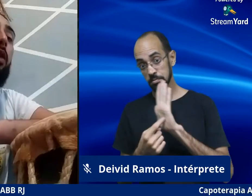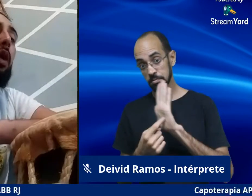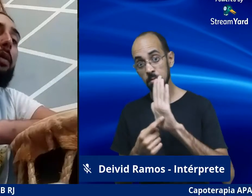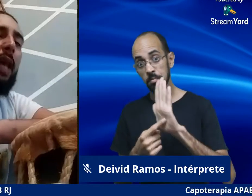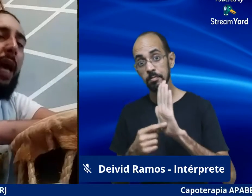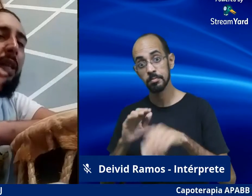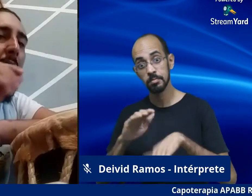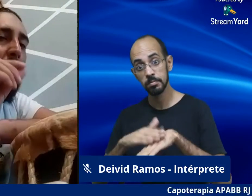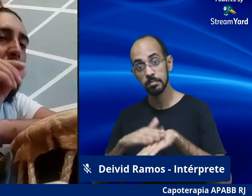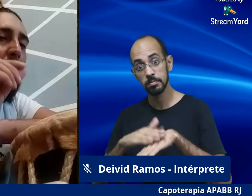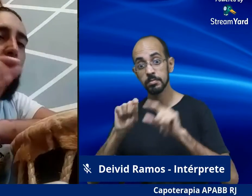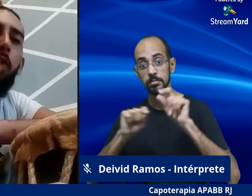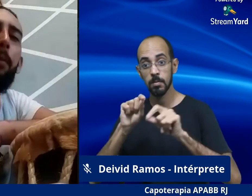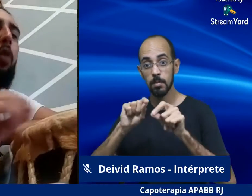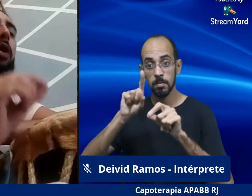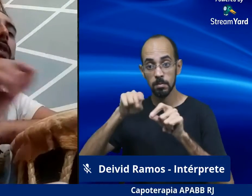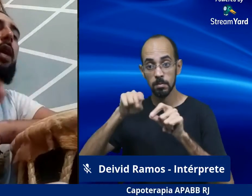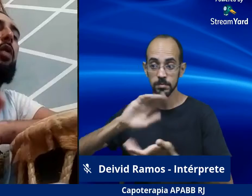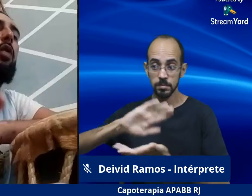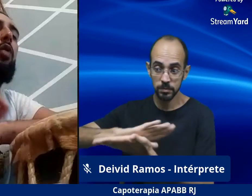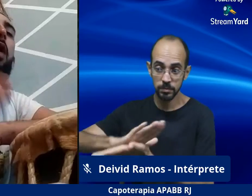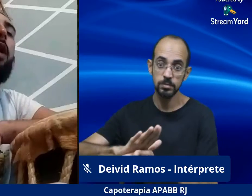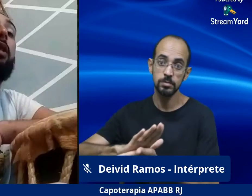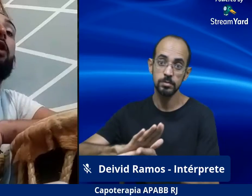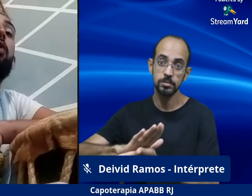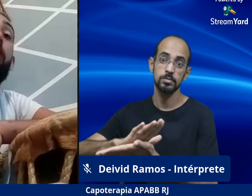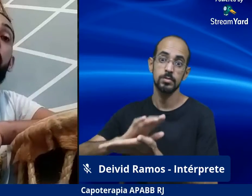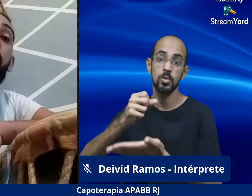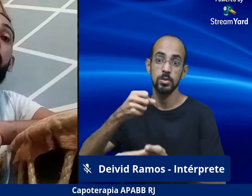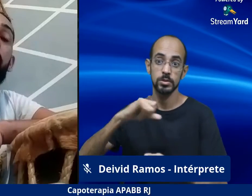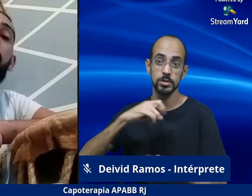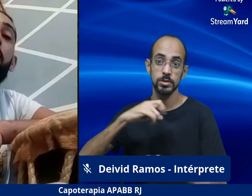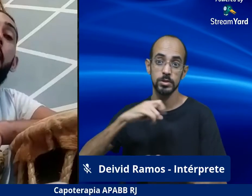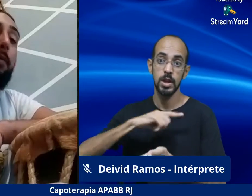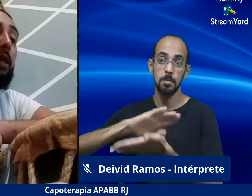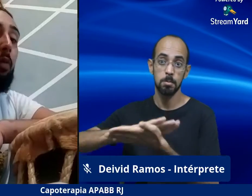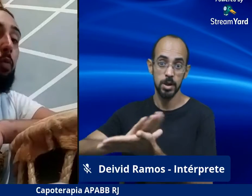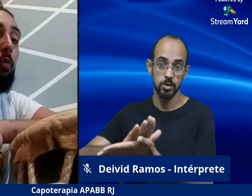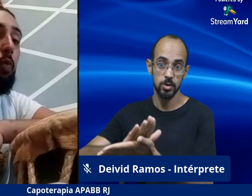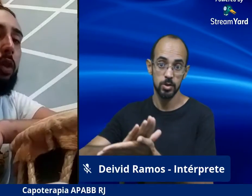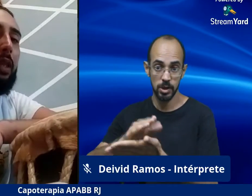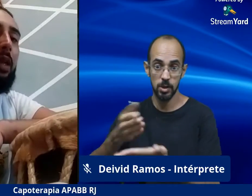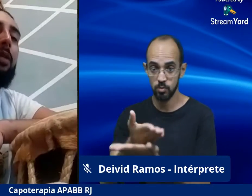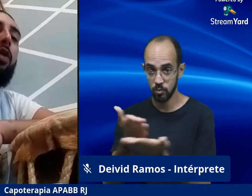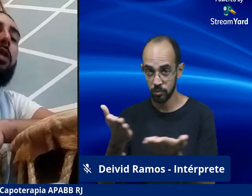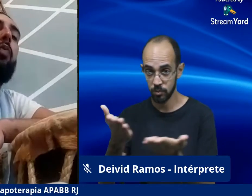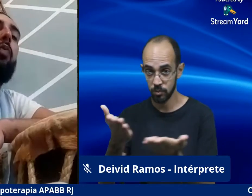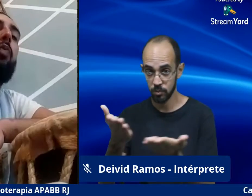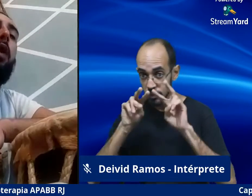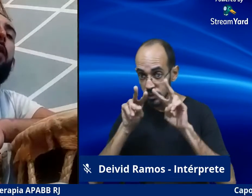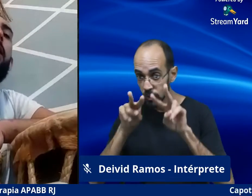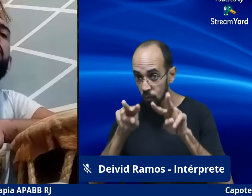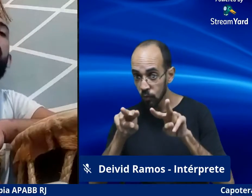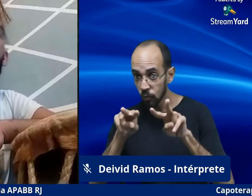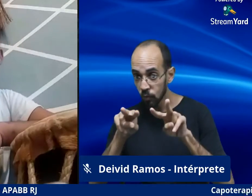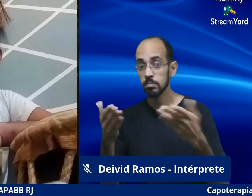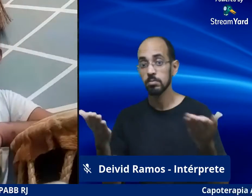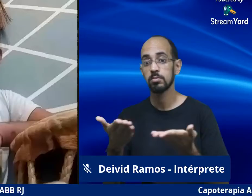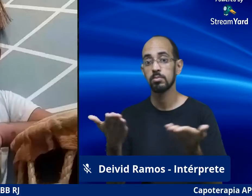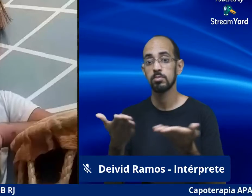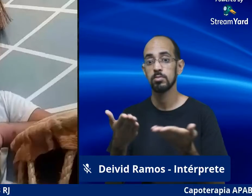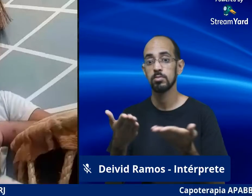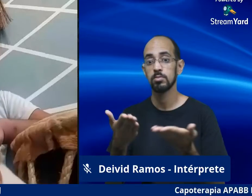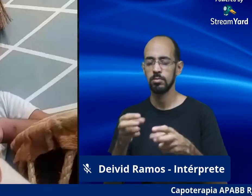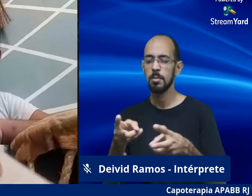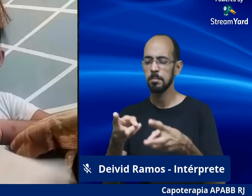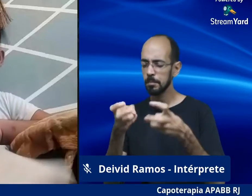Então, se ainda resta algum preconceito em alguém que está escutando a gente, prestem muita atenção nesse poema antes de eu cantar a